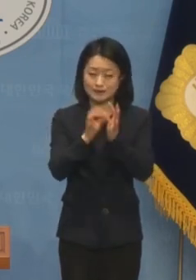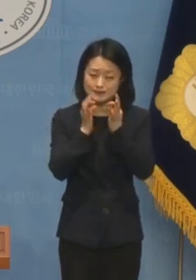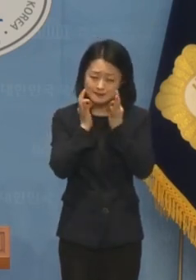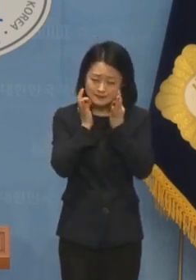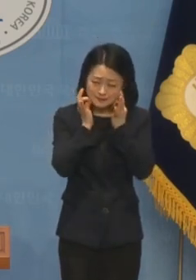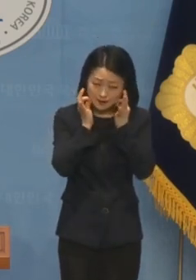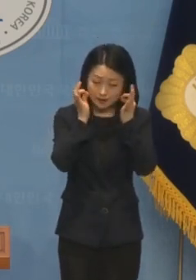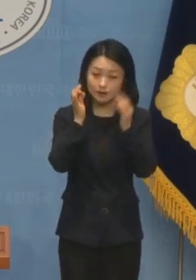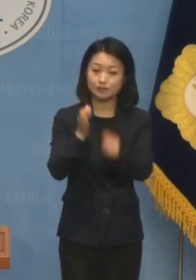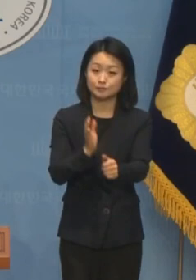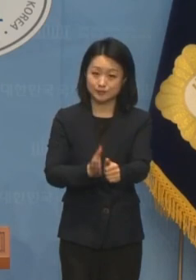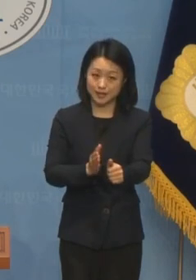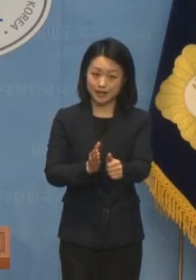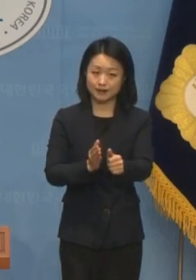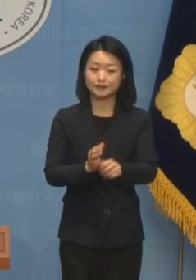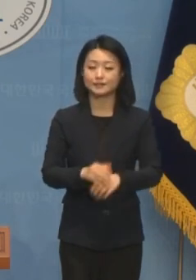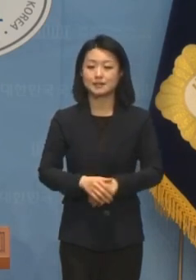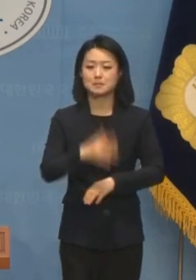소임을 해야 할 때입니다.